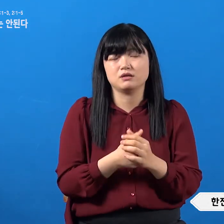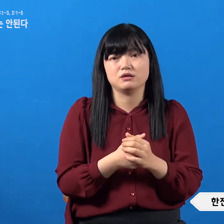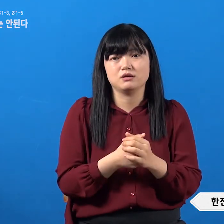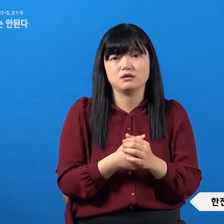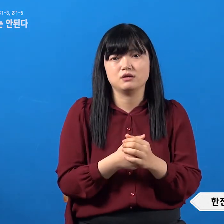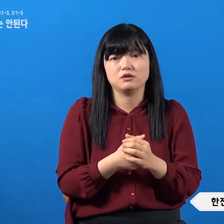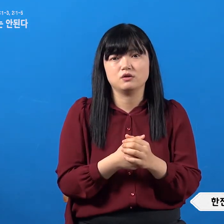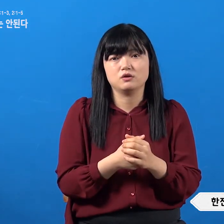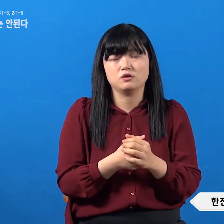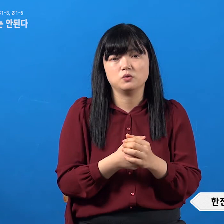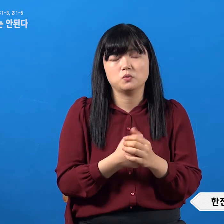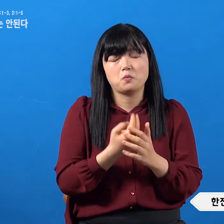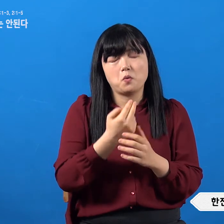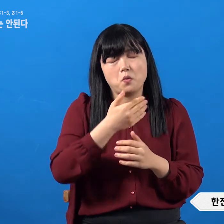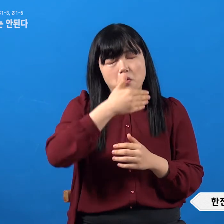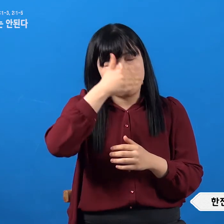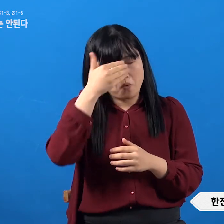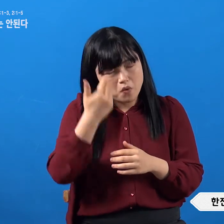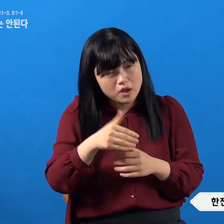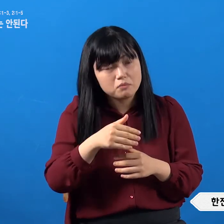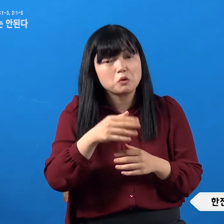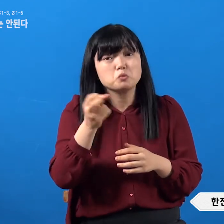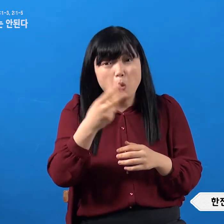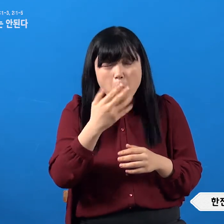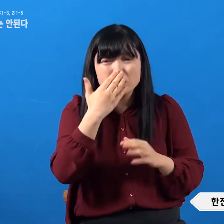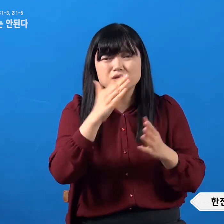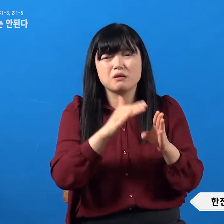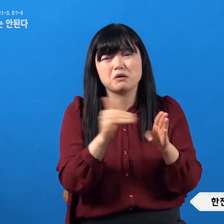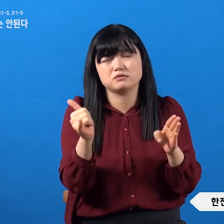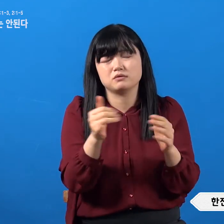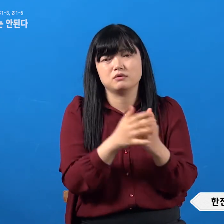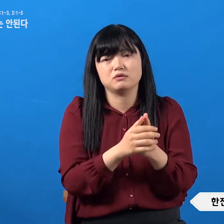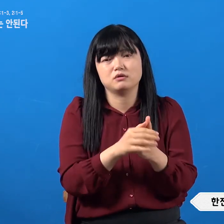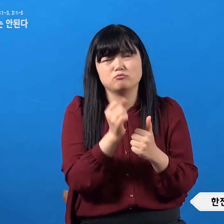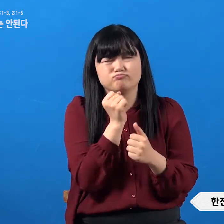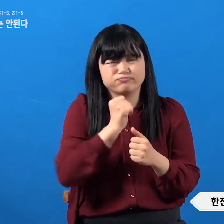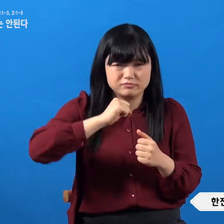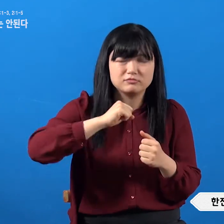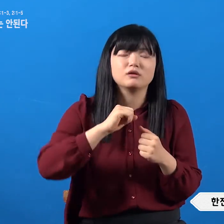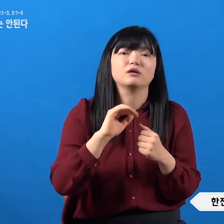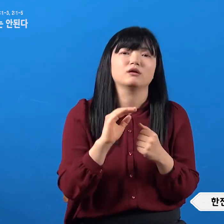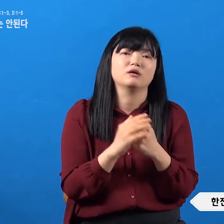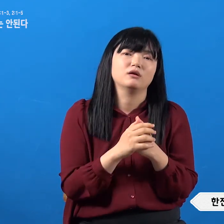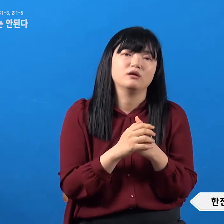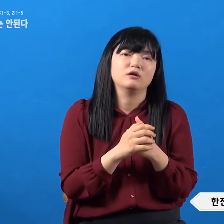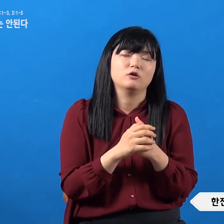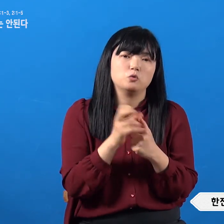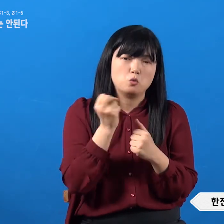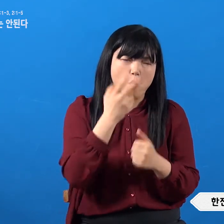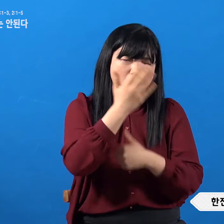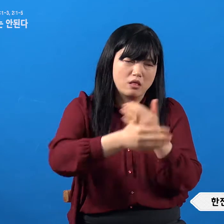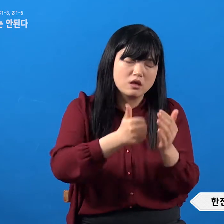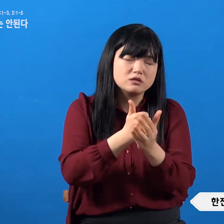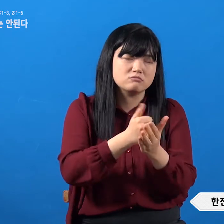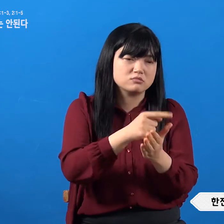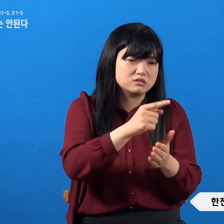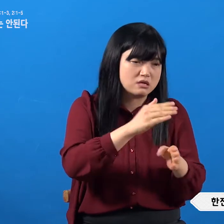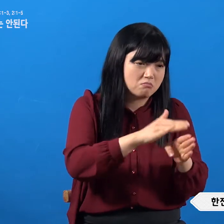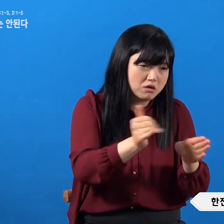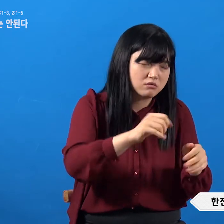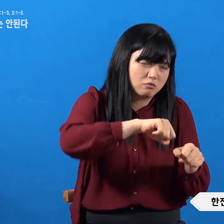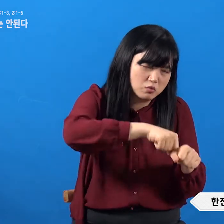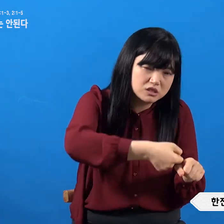그래서 조금 이제 살만하게 되면 또 이스라엘 백성들이 불순종하고, 그러면 하나님은 그들을